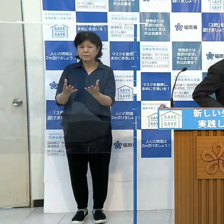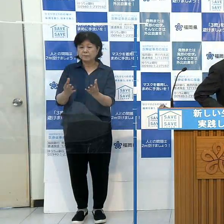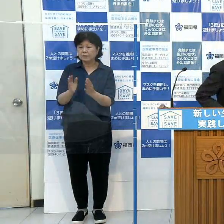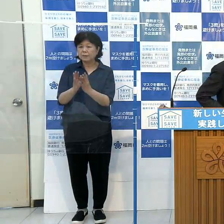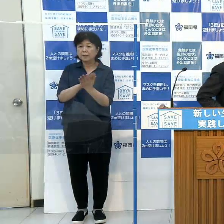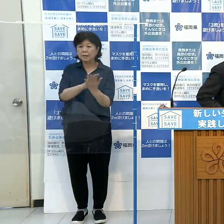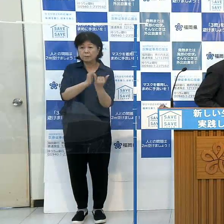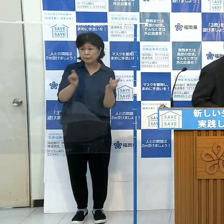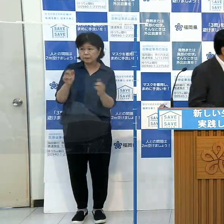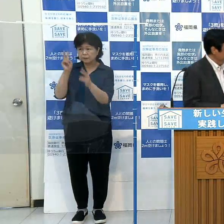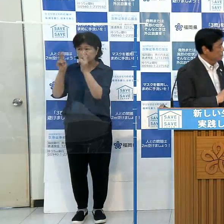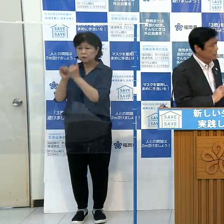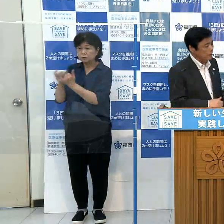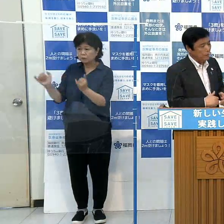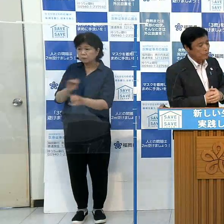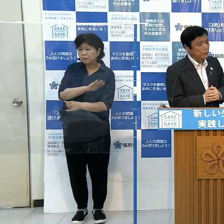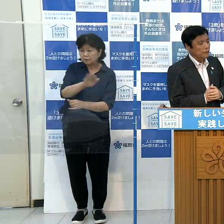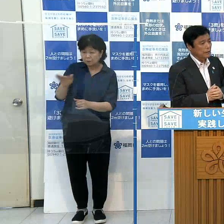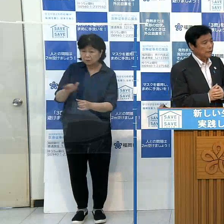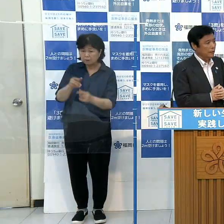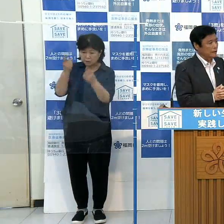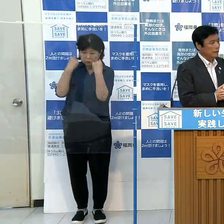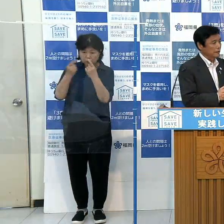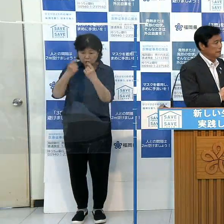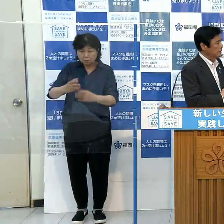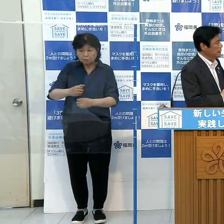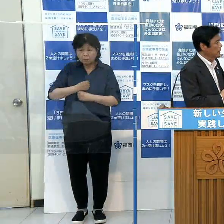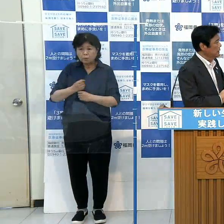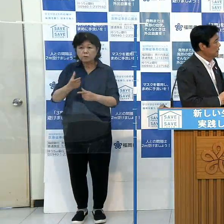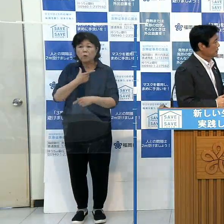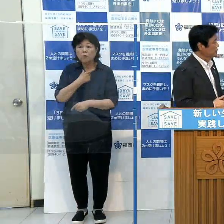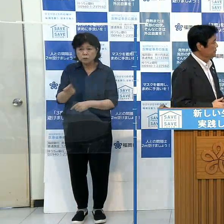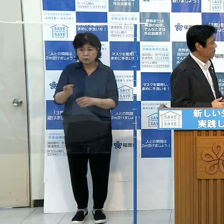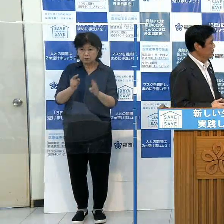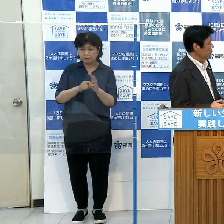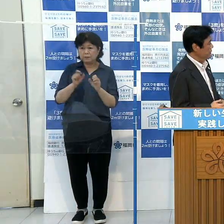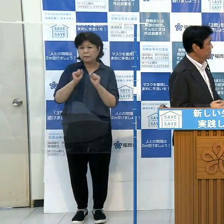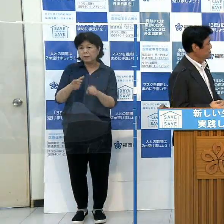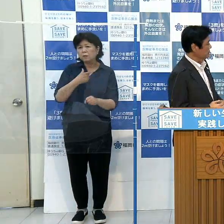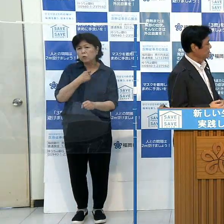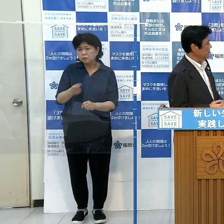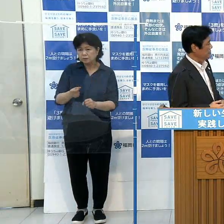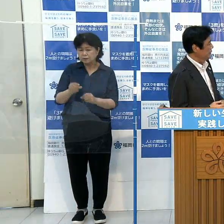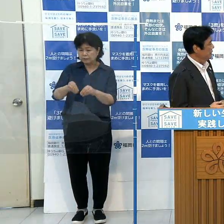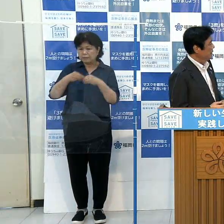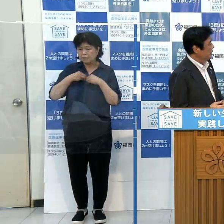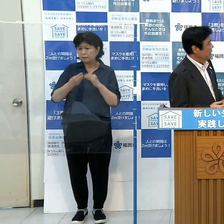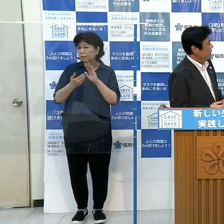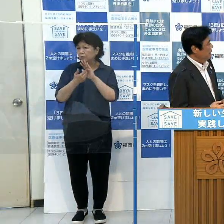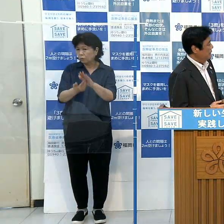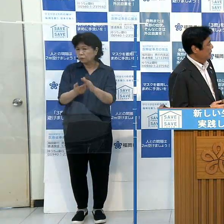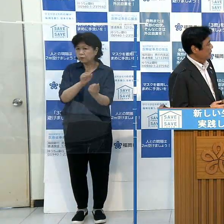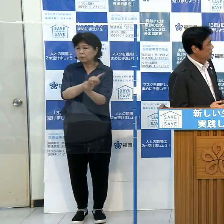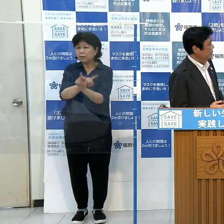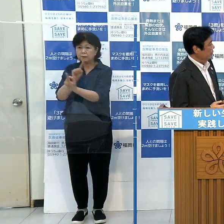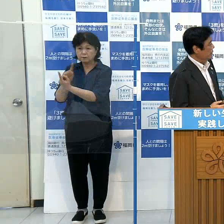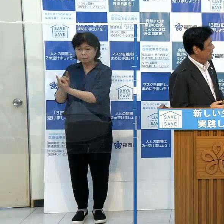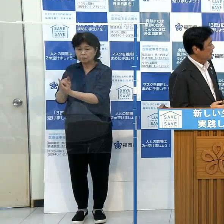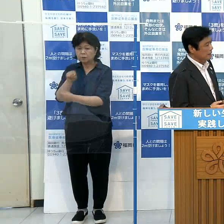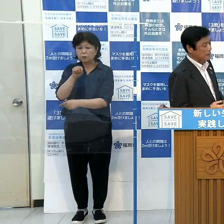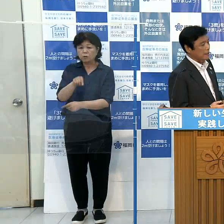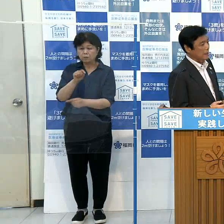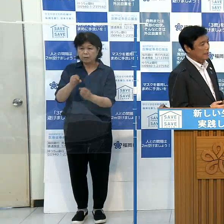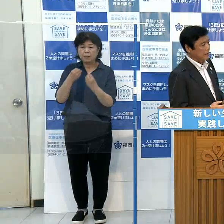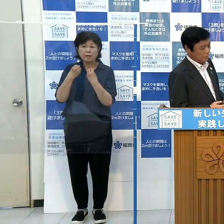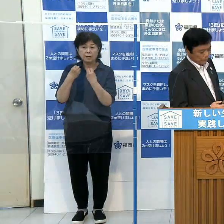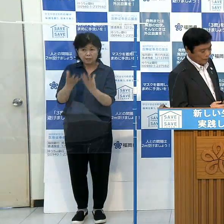県民および事業者の皆様にそれぞれが守っていただきたいやっていただきたい感染防止対策についてこれを